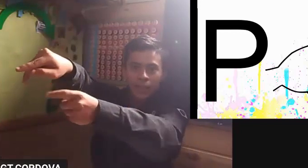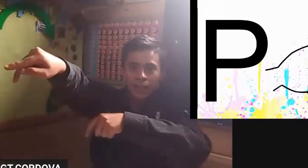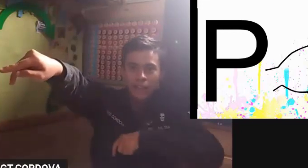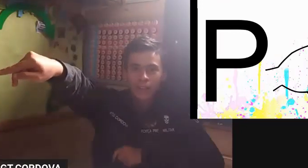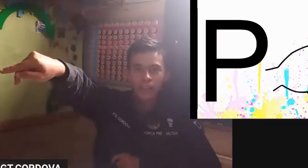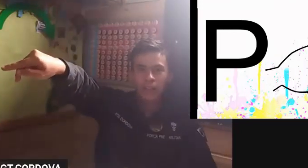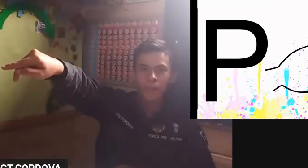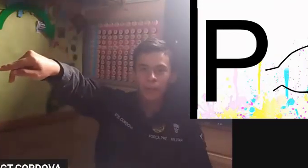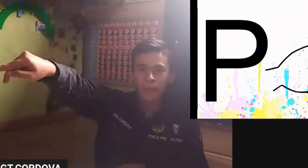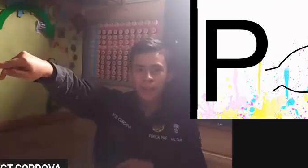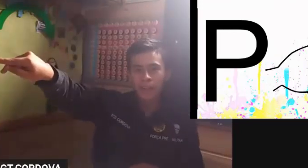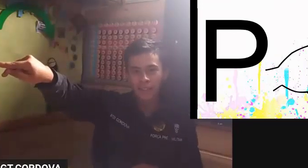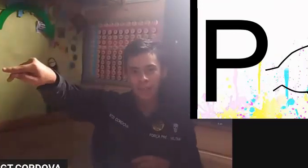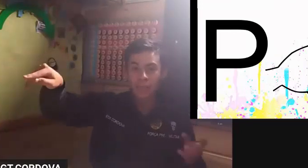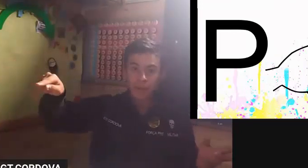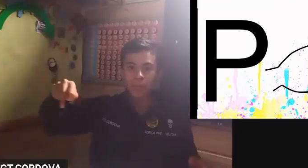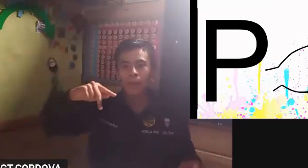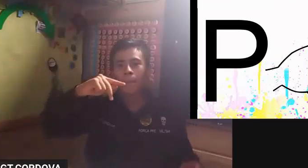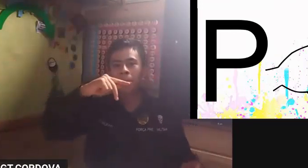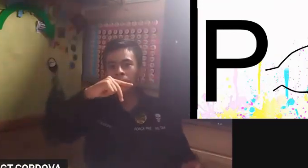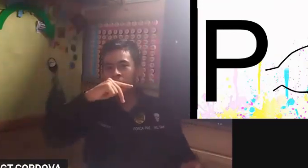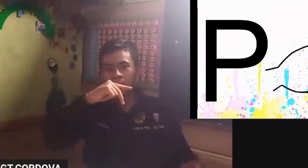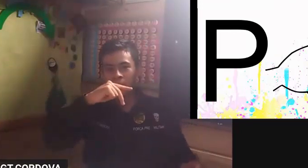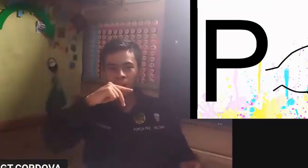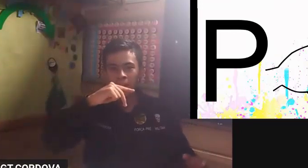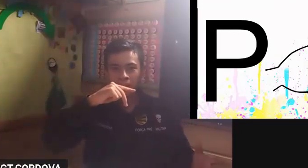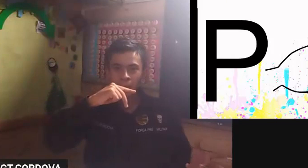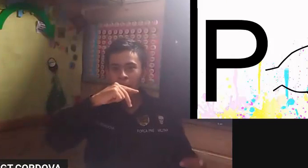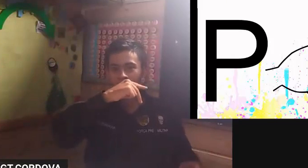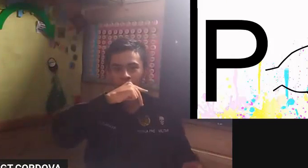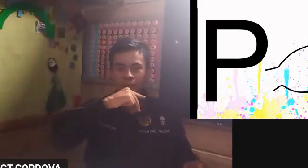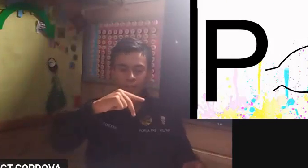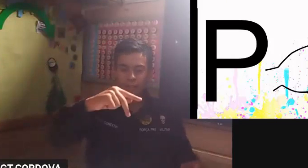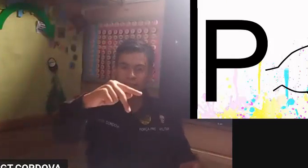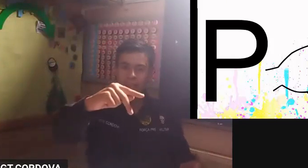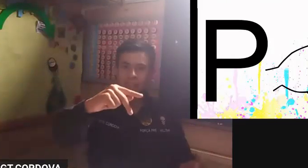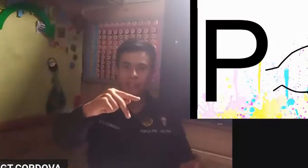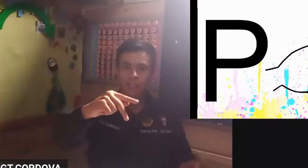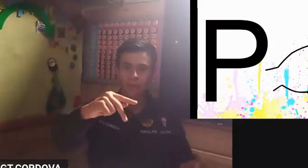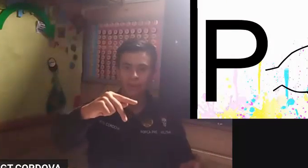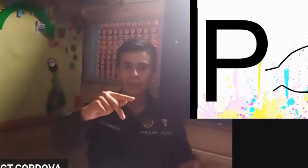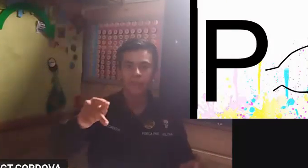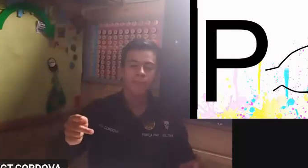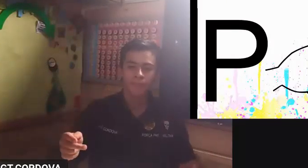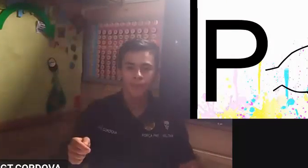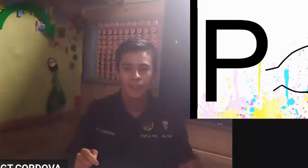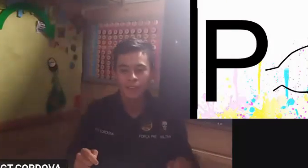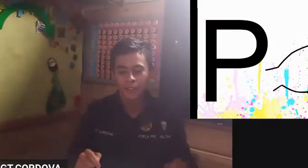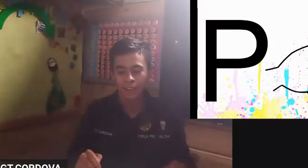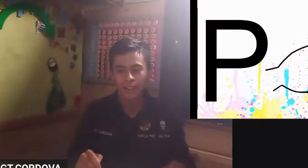aqui é o P pra mim. Esse aqui pra mim é o P. O senhor não vai parecer com o P, né? Fica assim que a gente mostra. Pegou a dele?